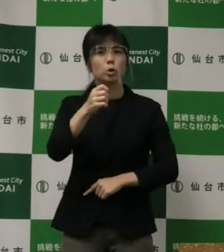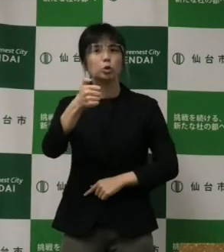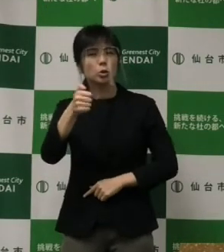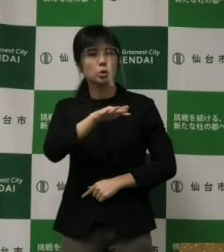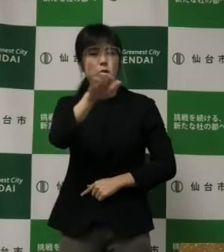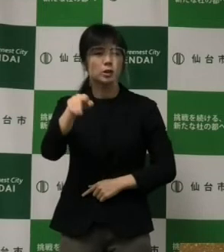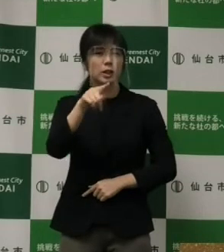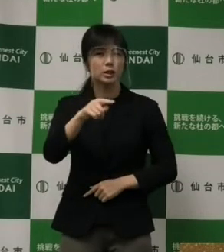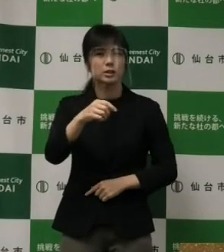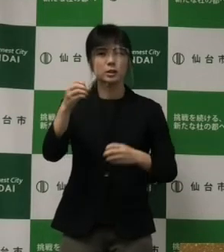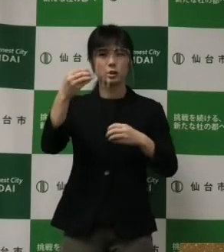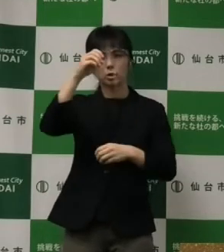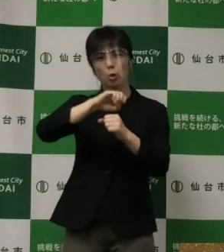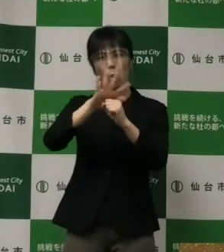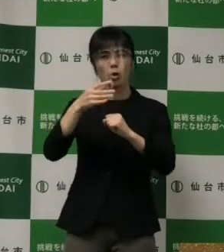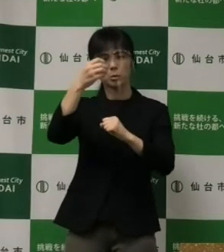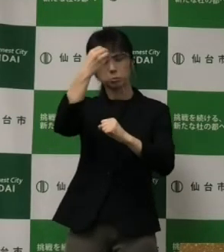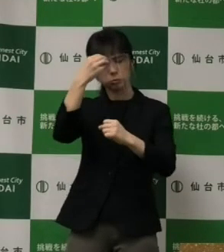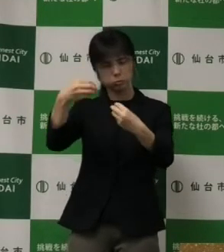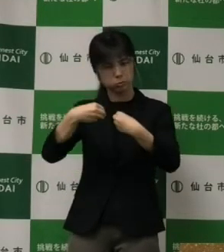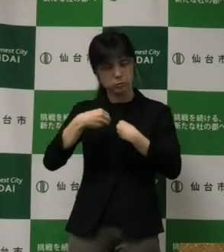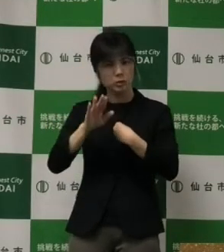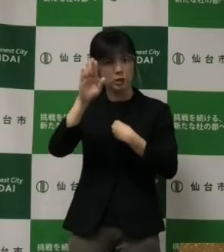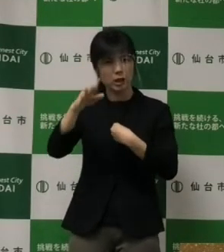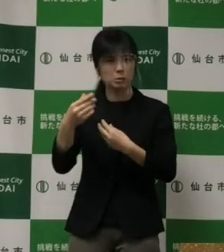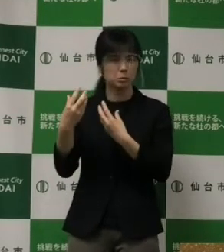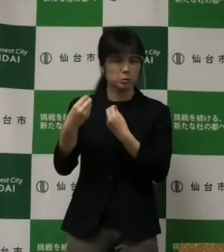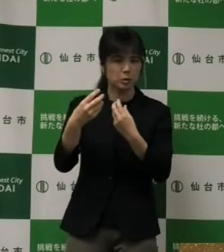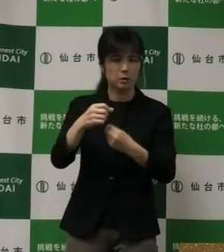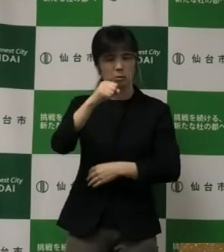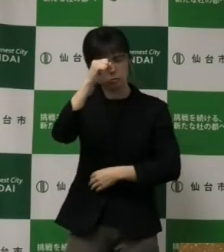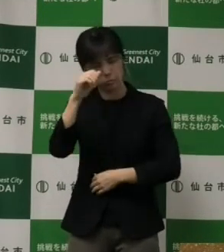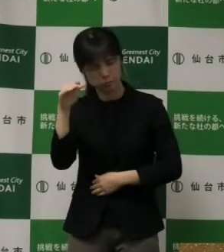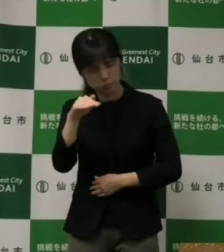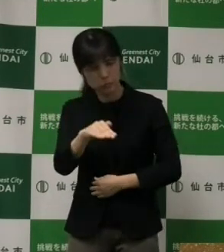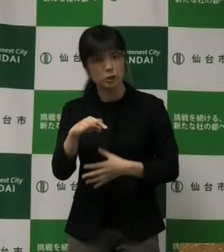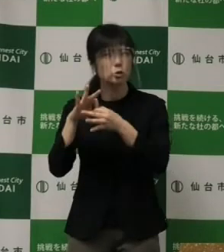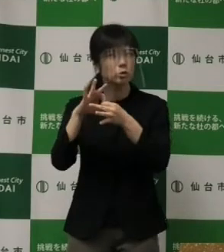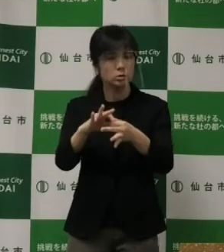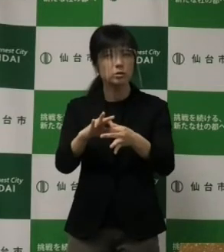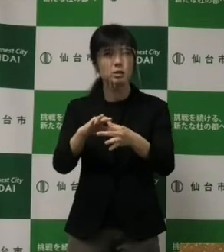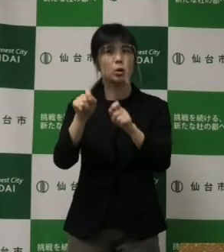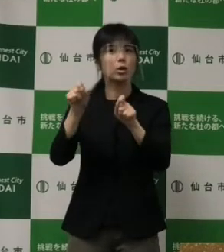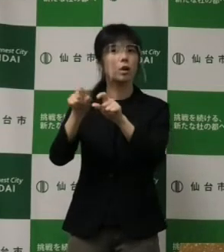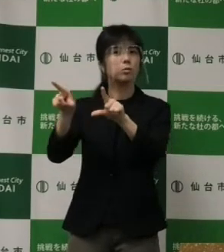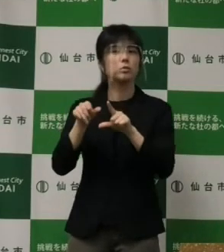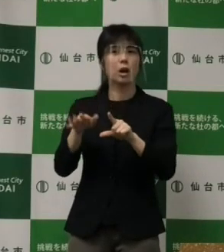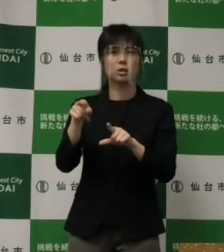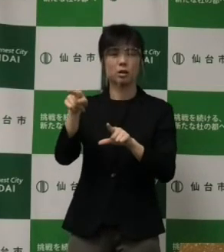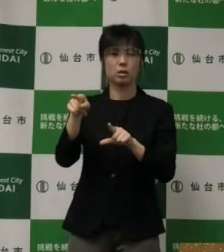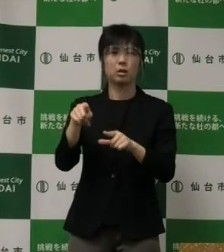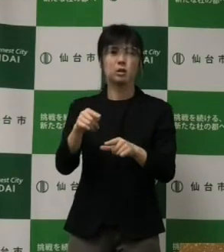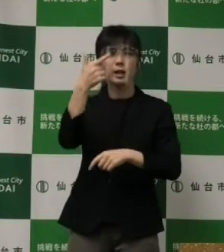が、仙台市さんに、何でしょう、どれぐらい後遺症についての相談が寄せられているだとか、まあ、もし年